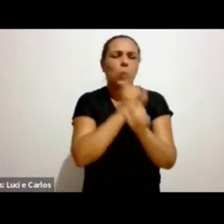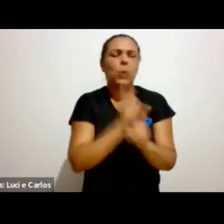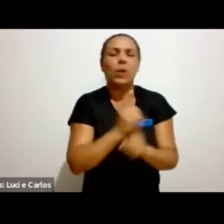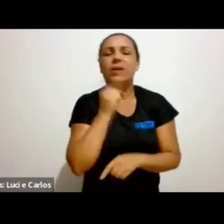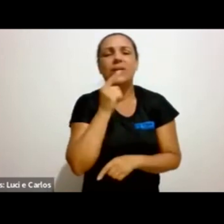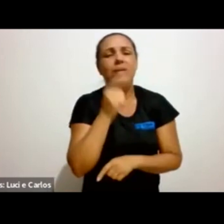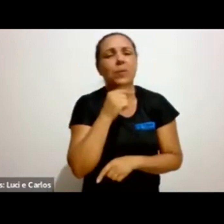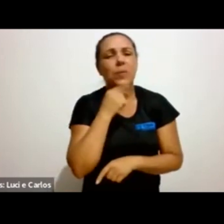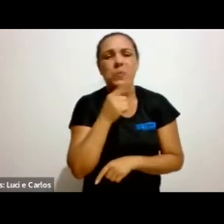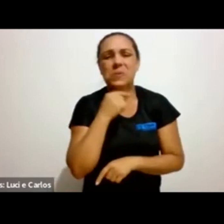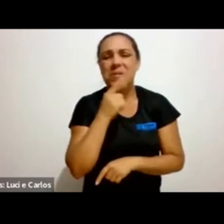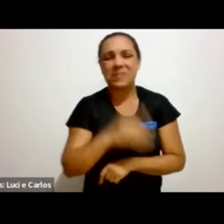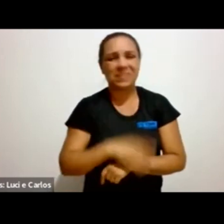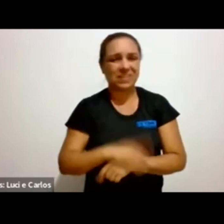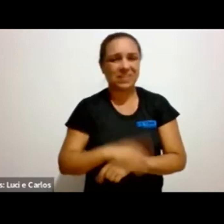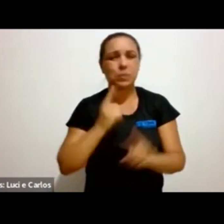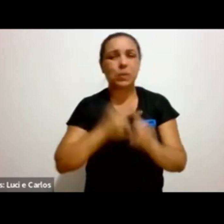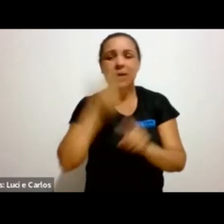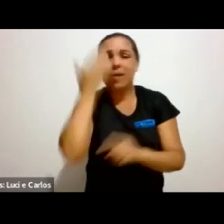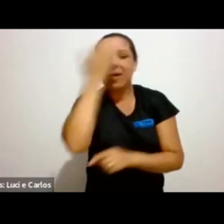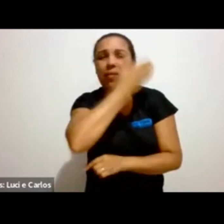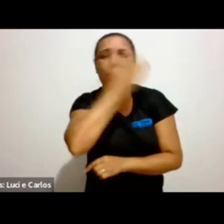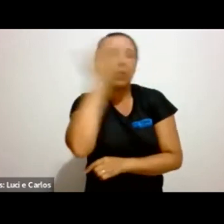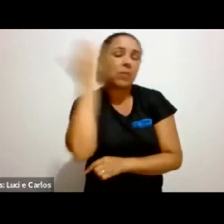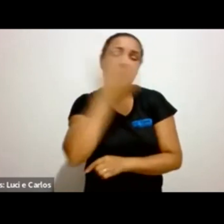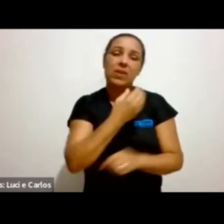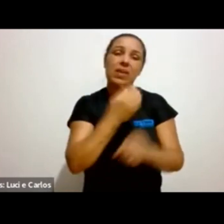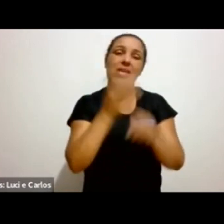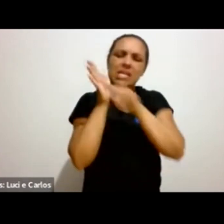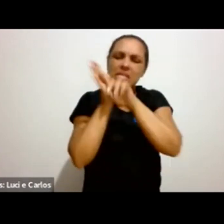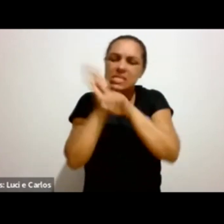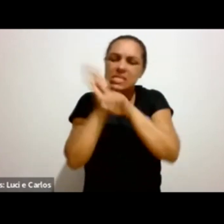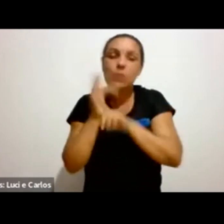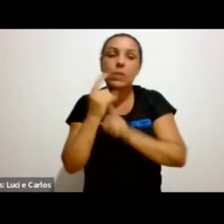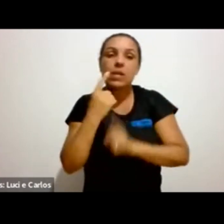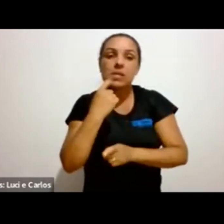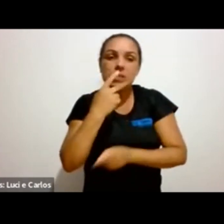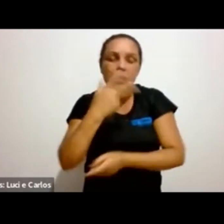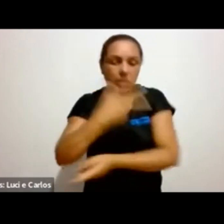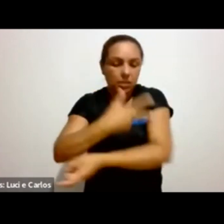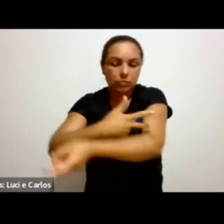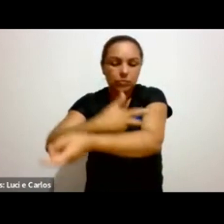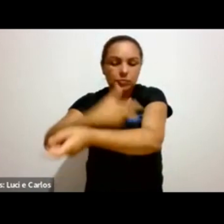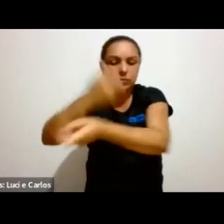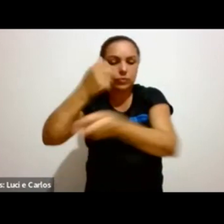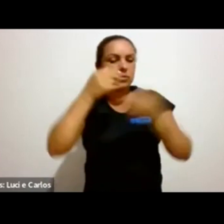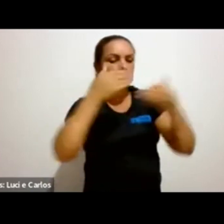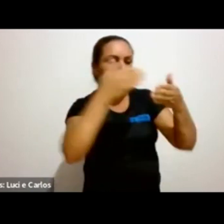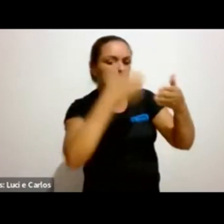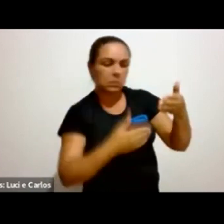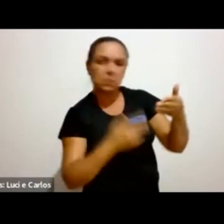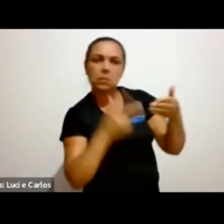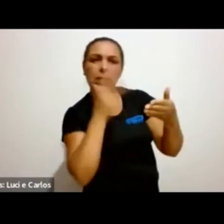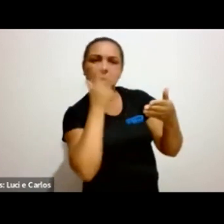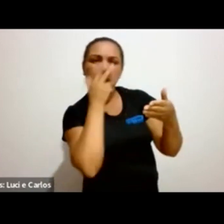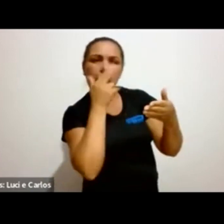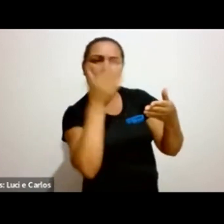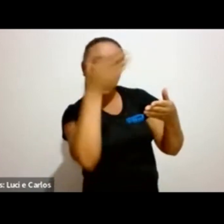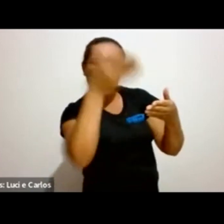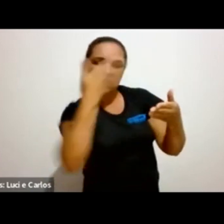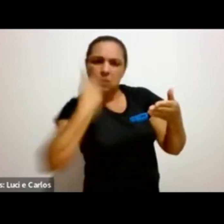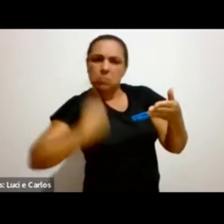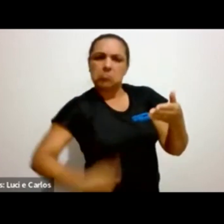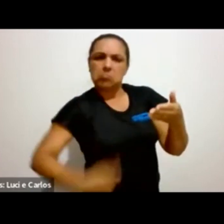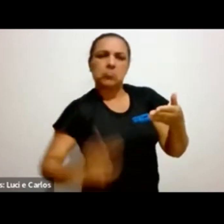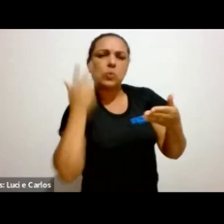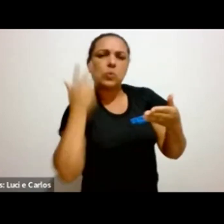valorizarmos a vida. Todos nós temos que valorizar a vida, a saúde relativa que temos